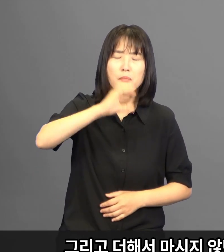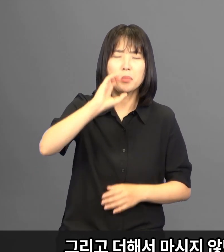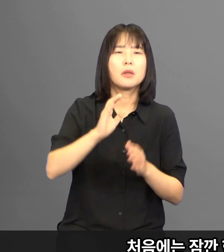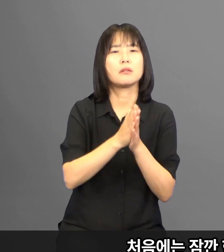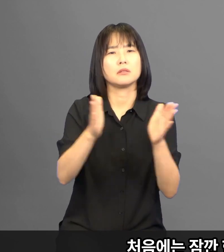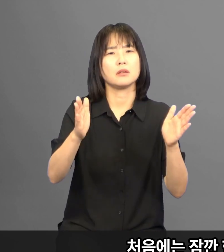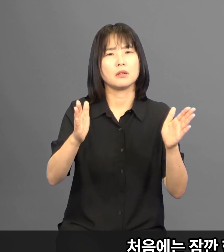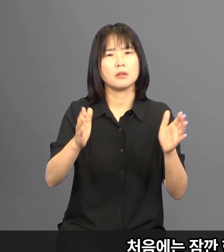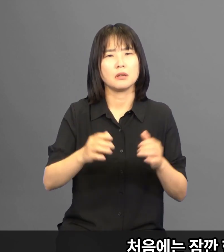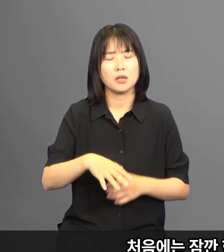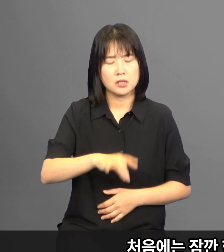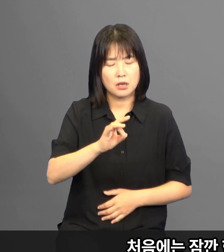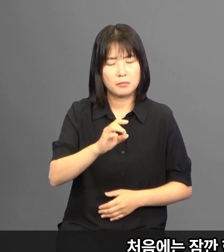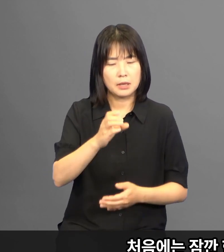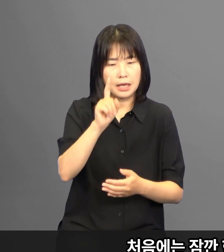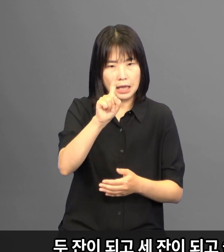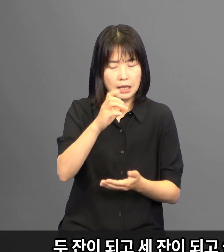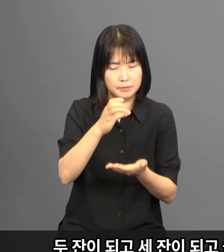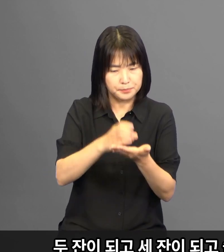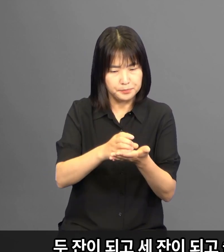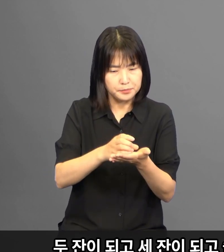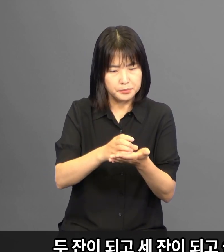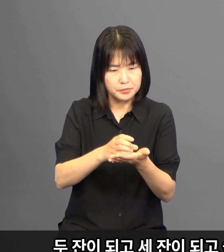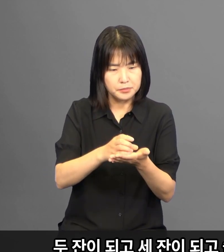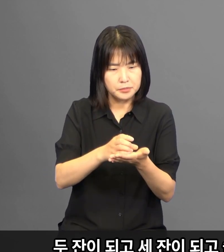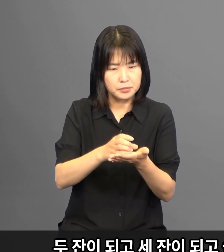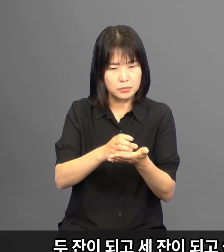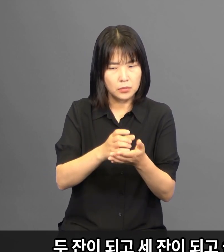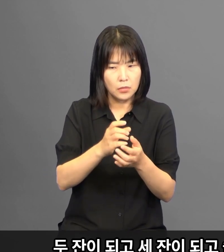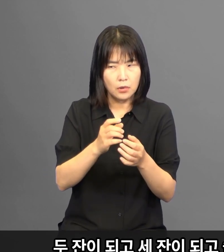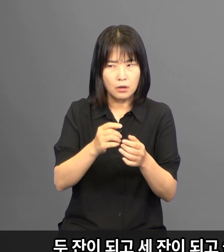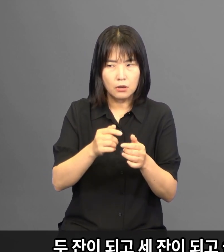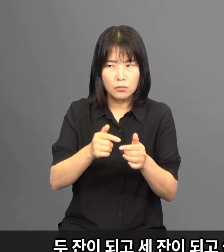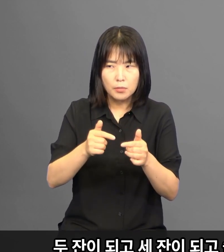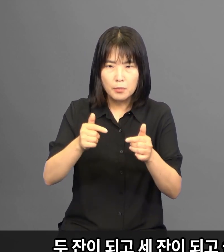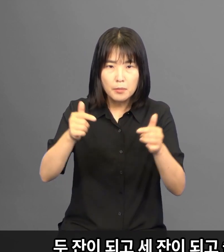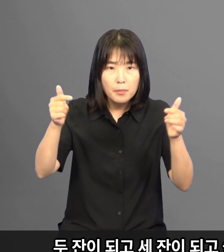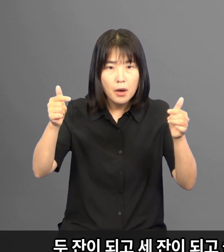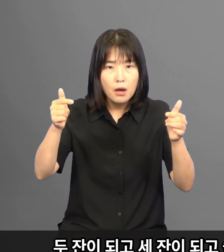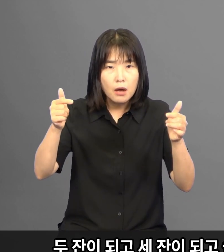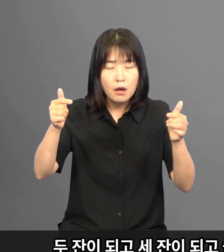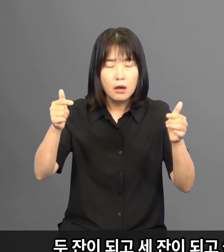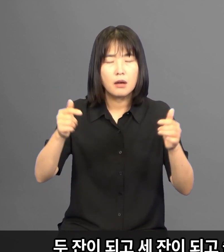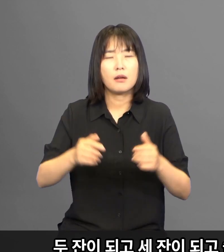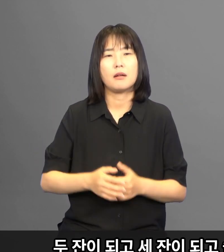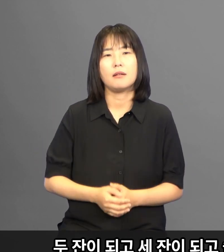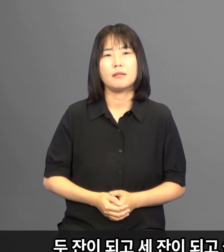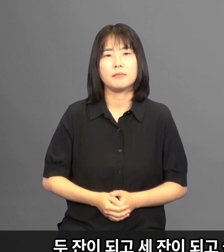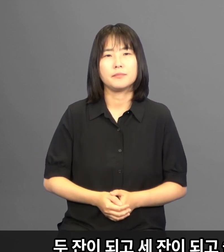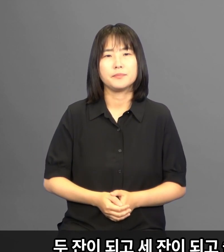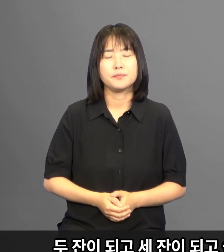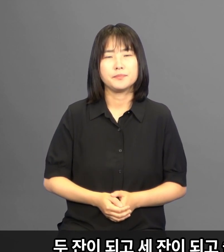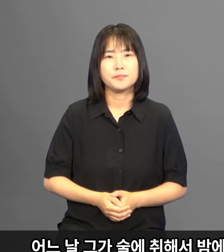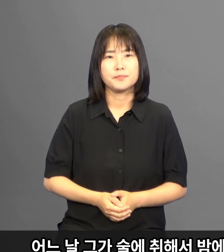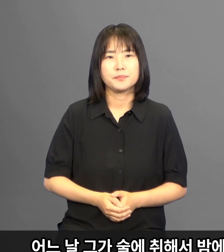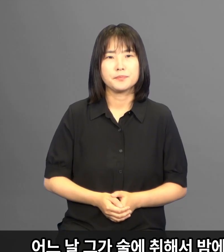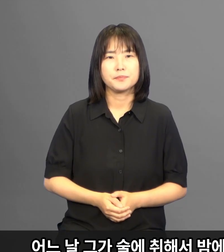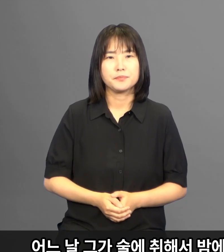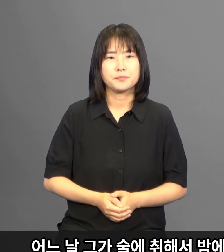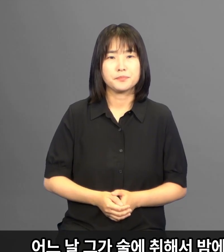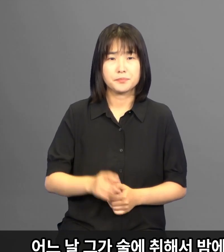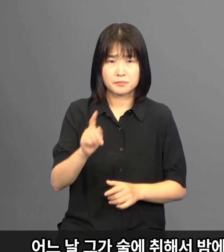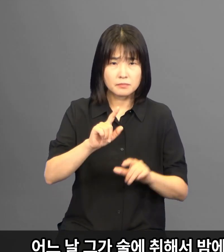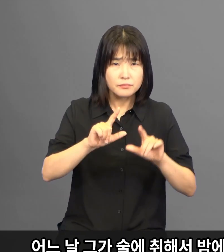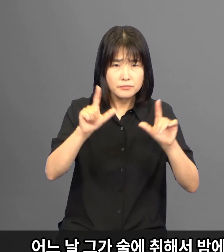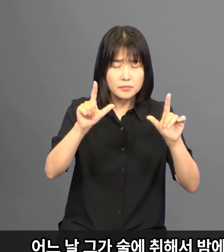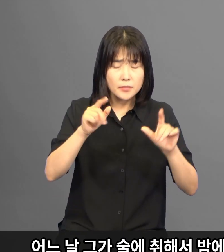시작했습니다. 처음에는 잠깐 한 잔이라고 했던 것이 2잔이 되고 3잔이 되고 술의 주량이 늘어나기 시작합니다. 어느 날